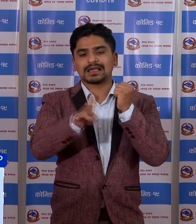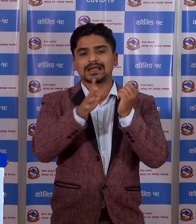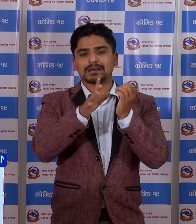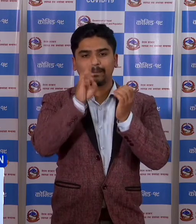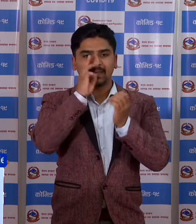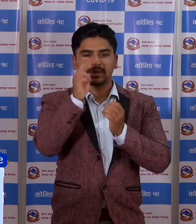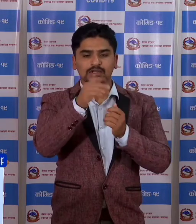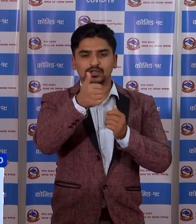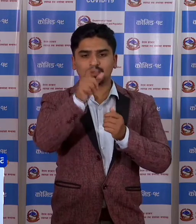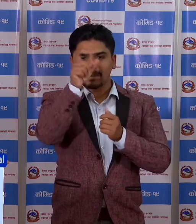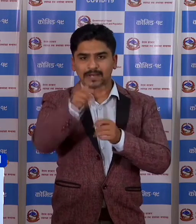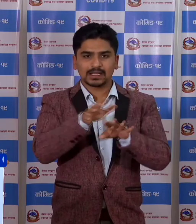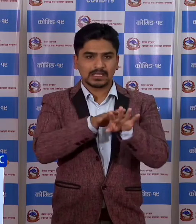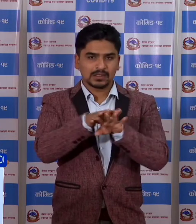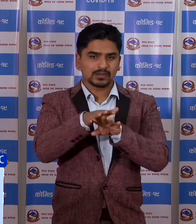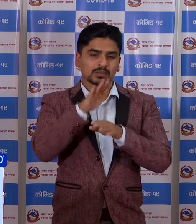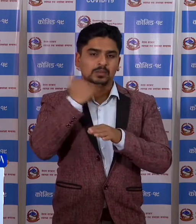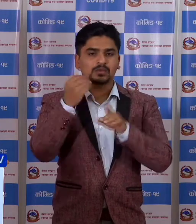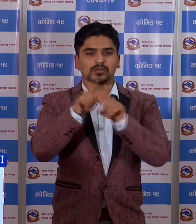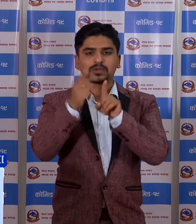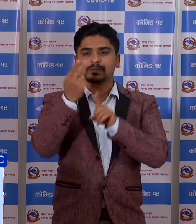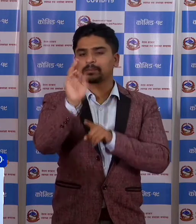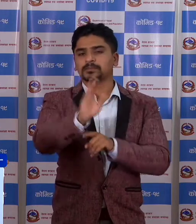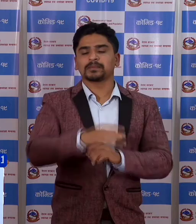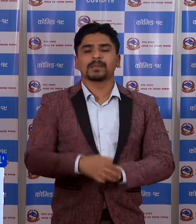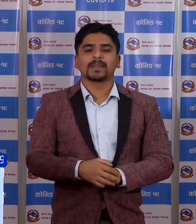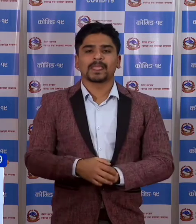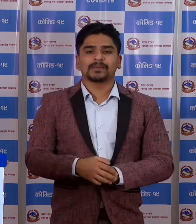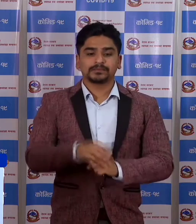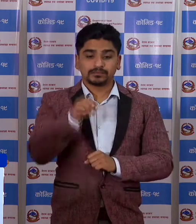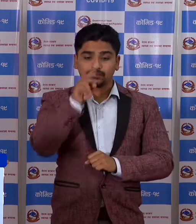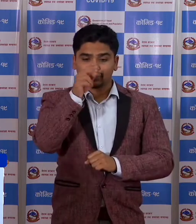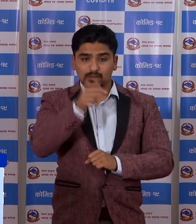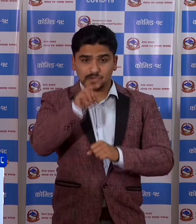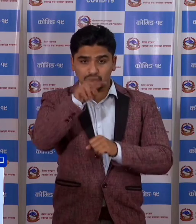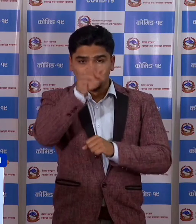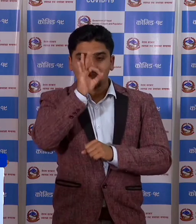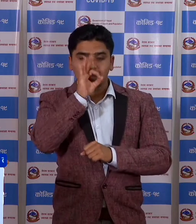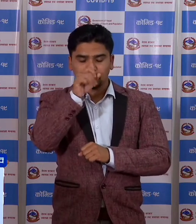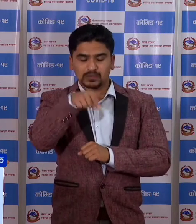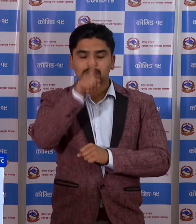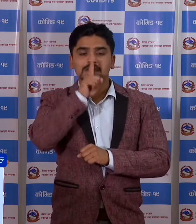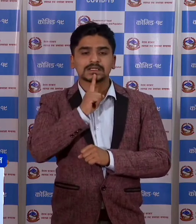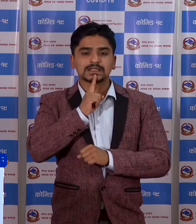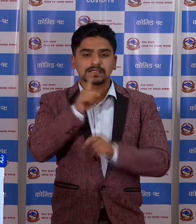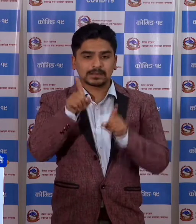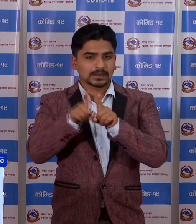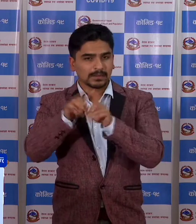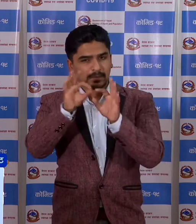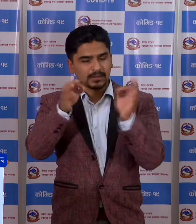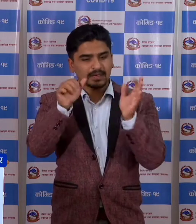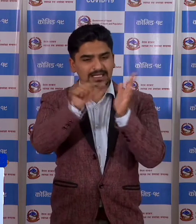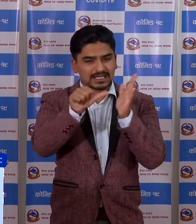जसमध्ये 6 जना व्यक्तिहरूको मृत्यु पनि भएको छ। अब यो वर्ष पनि